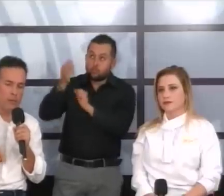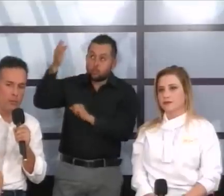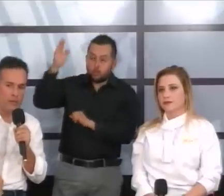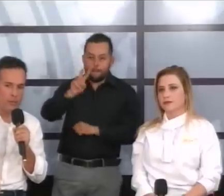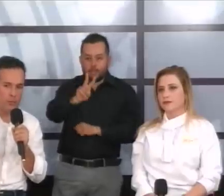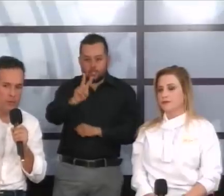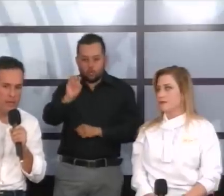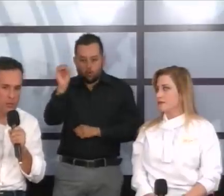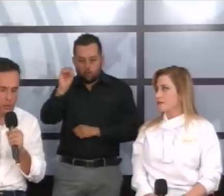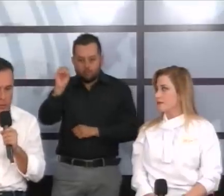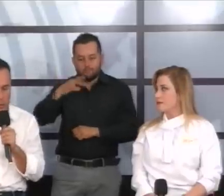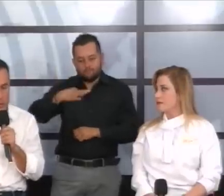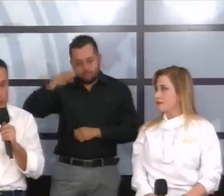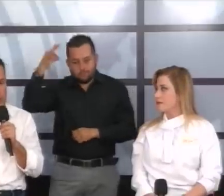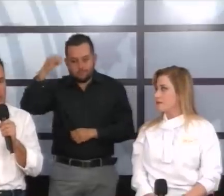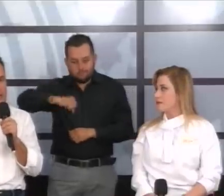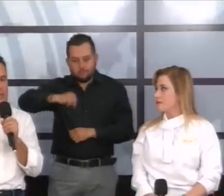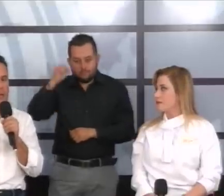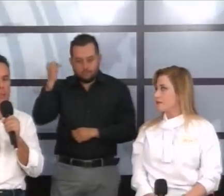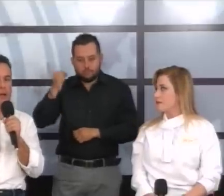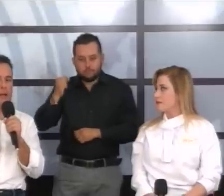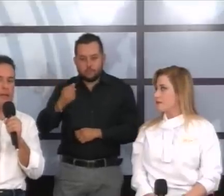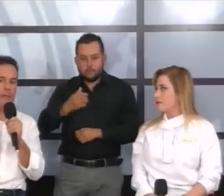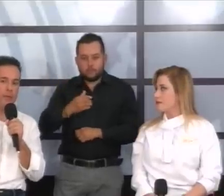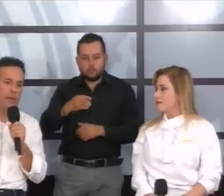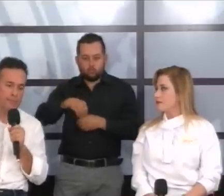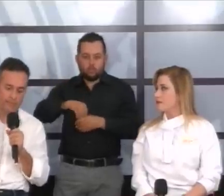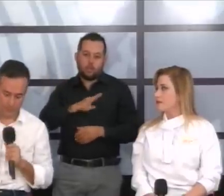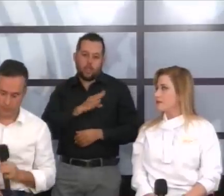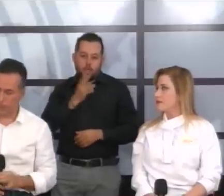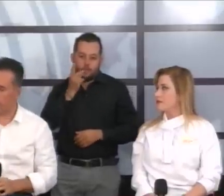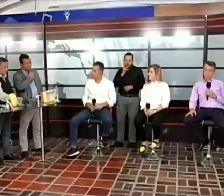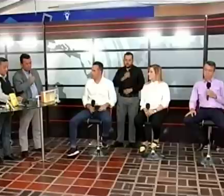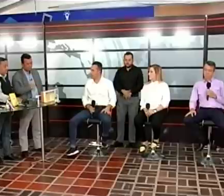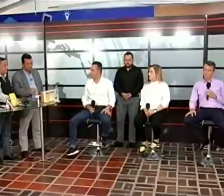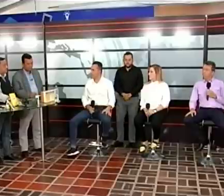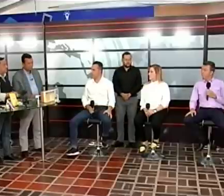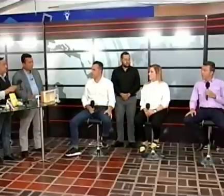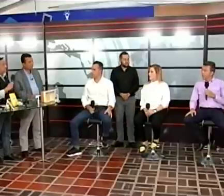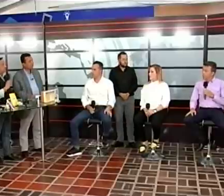27 de octubre seremos una elección, seremos una alternativa para la alcaldía de Pereira.